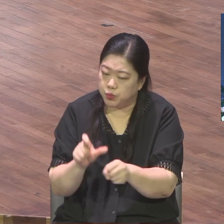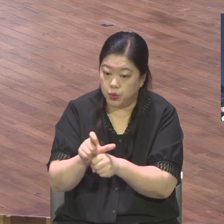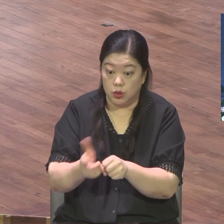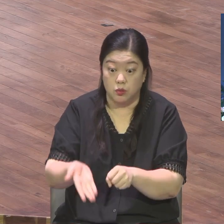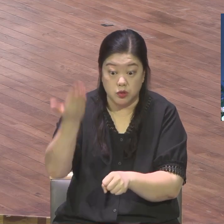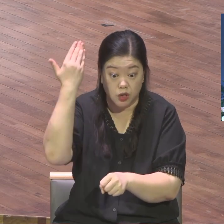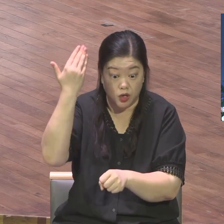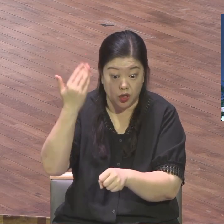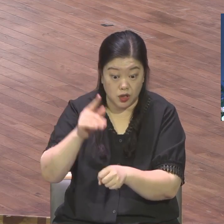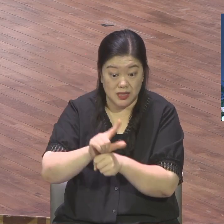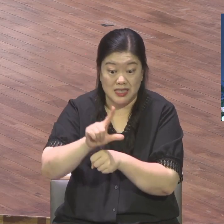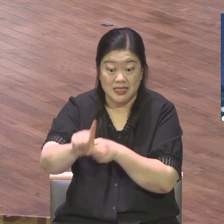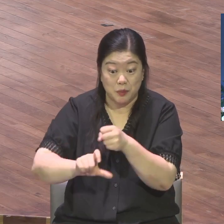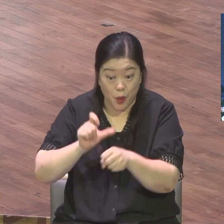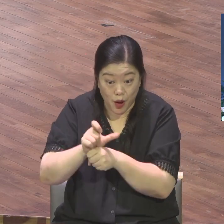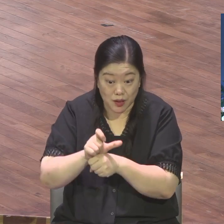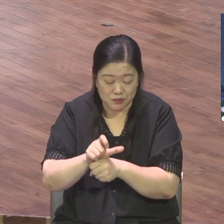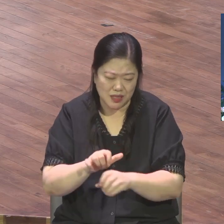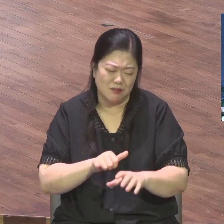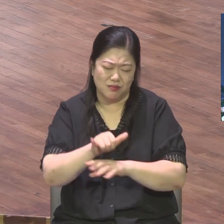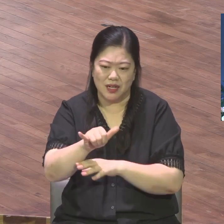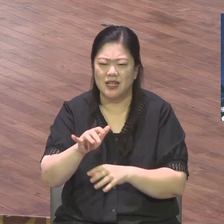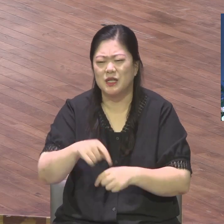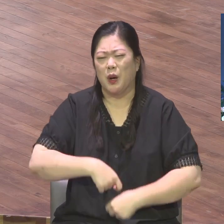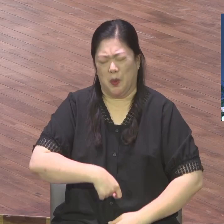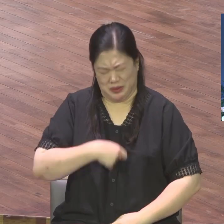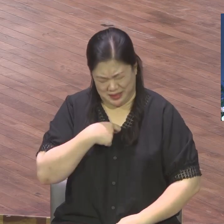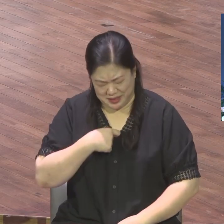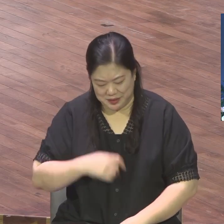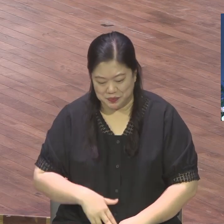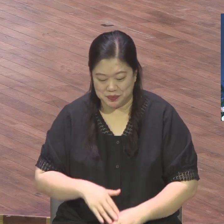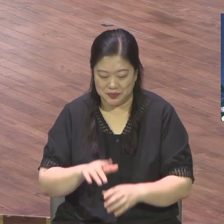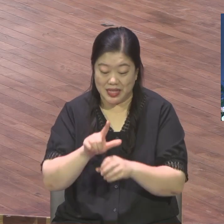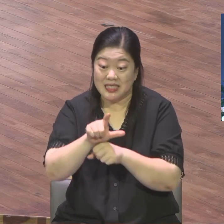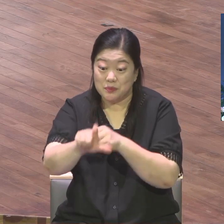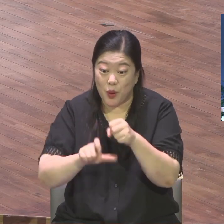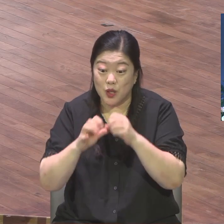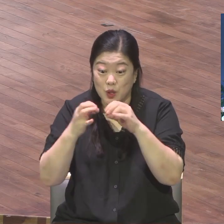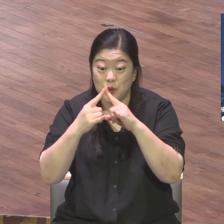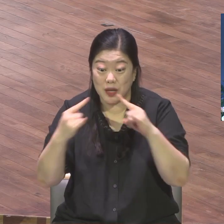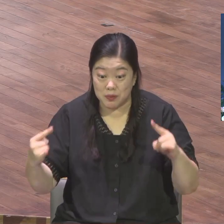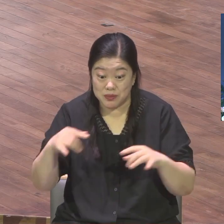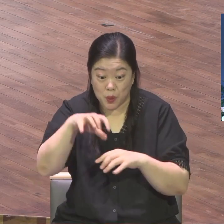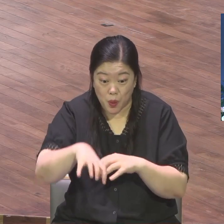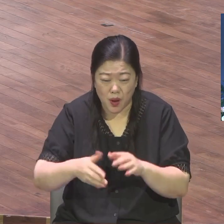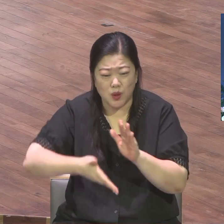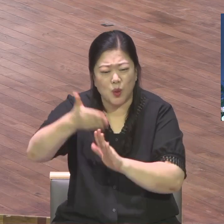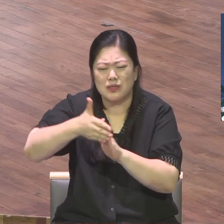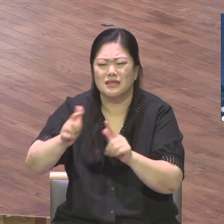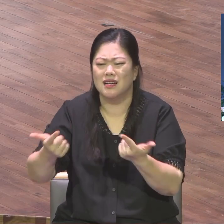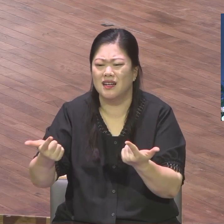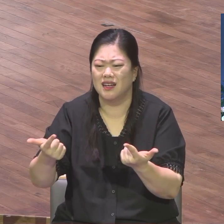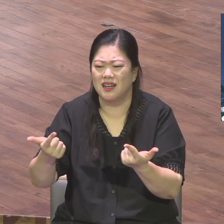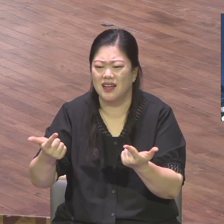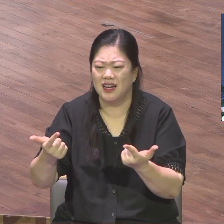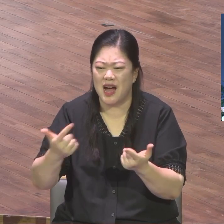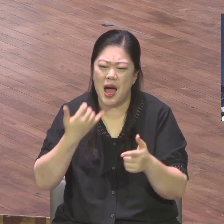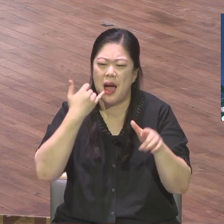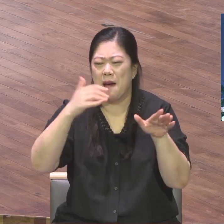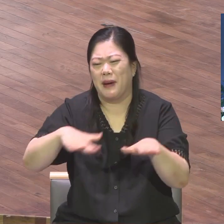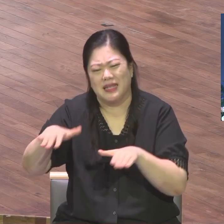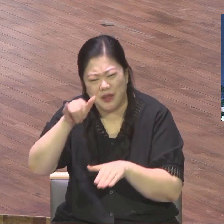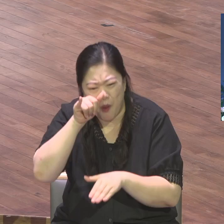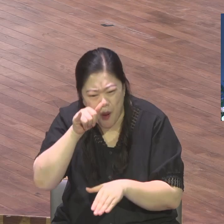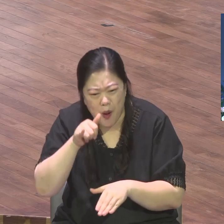어쩌다가 놀러 가고 물에 빠져 죽는 사람도 많은데 15년을 동안 이렇게 전국 전 세계로 캠프 단다 단 한